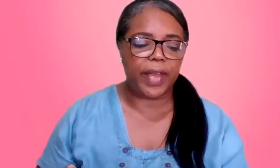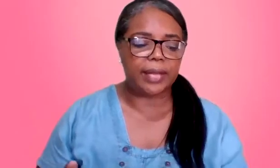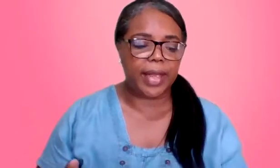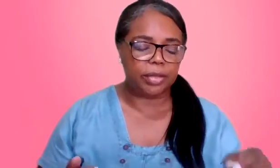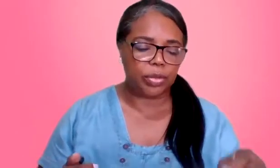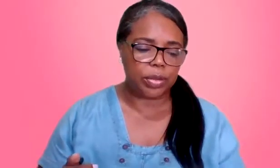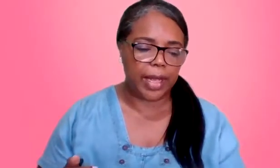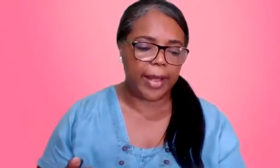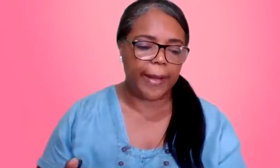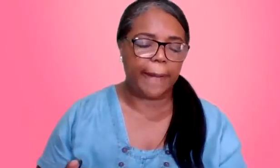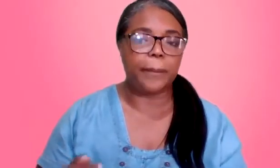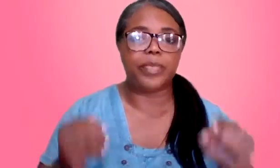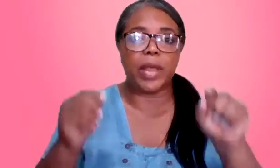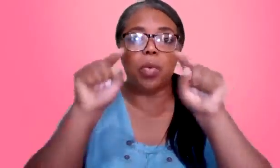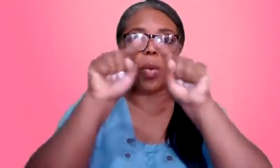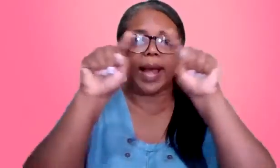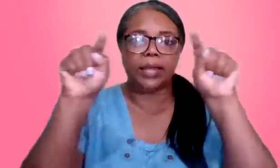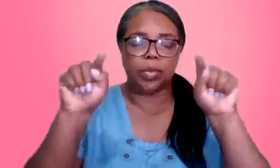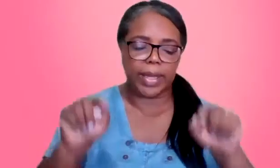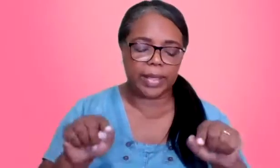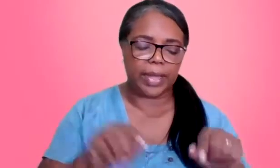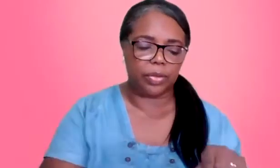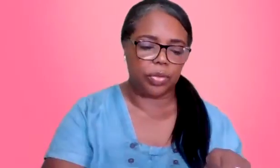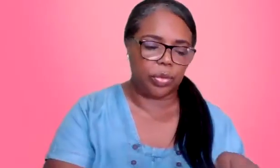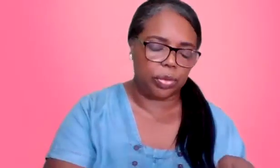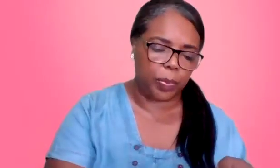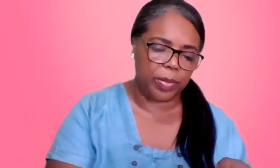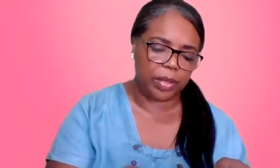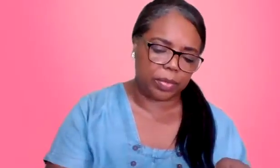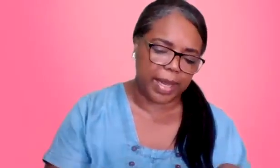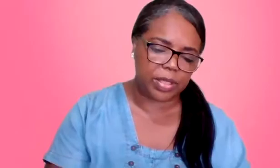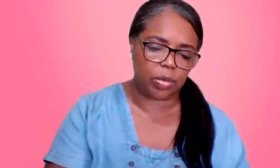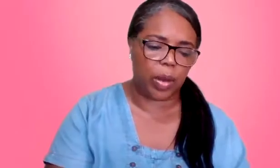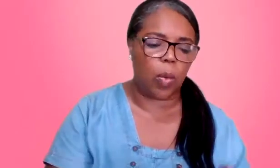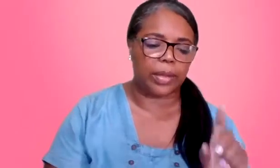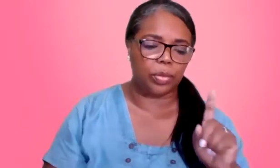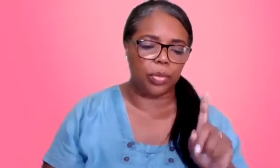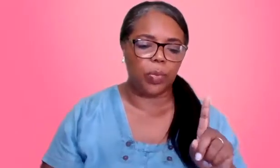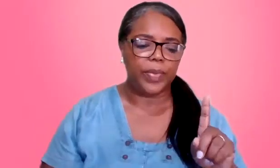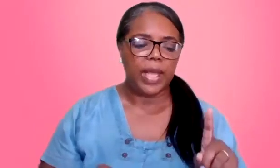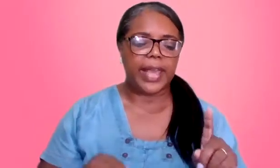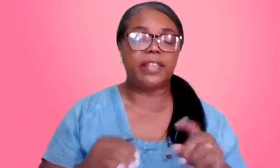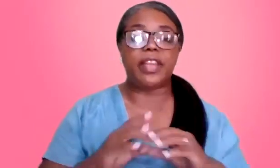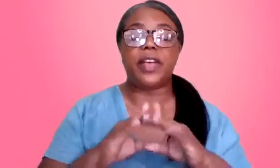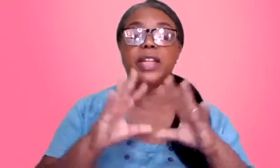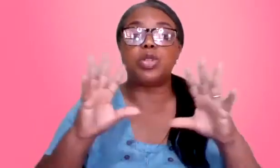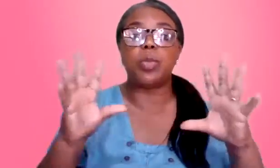vem dentro tem um quadro aí dentro do primeiro texto, que é o quadro 1, que ele vem falando sobre